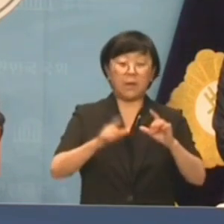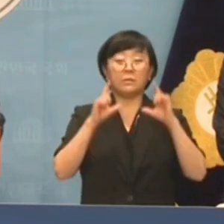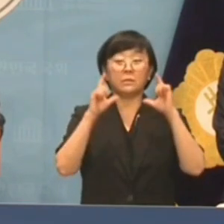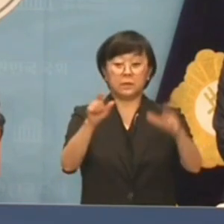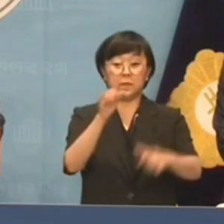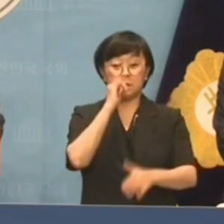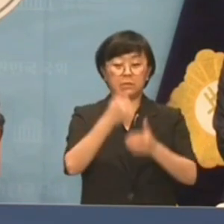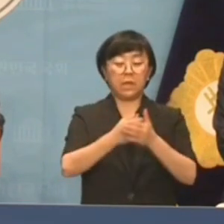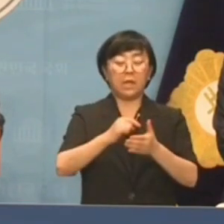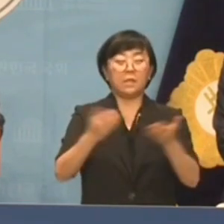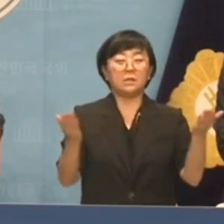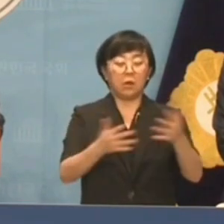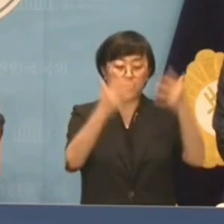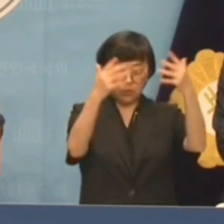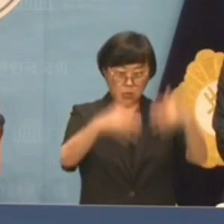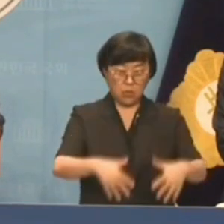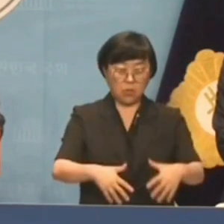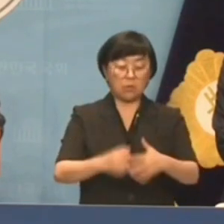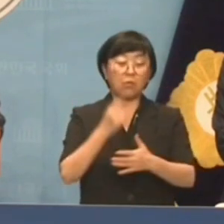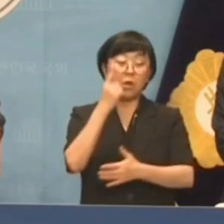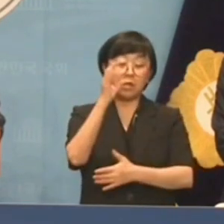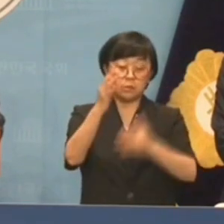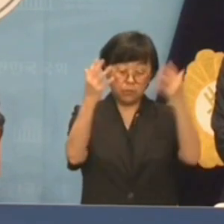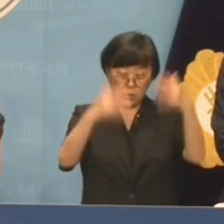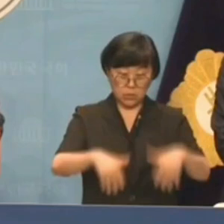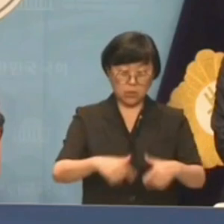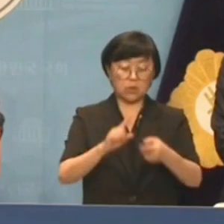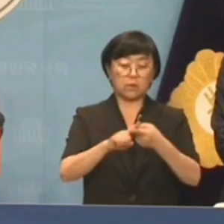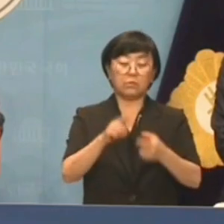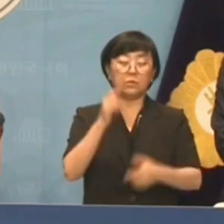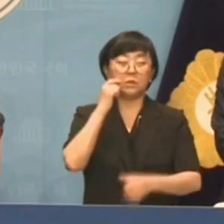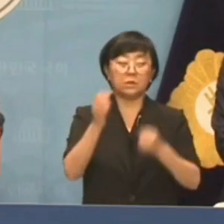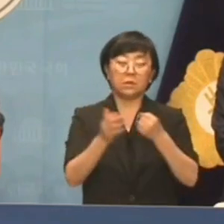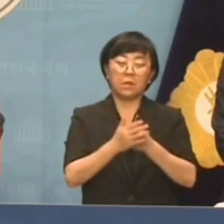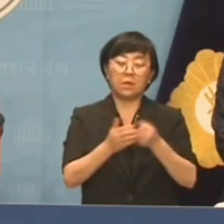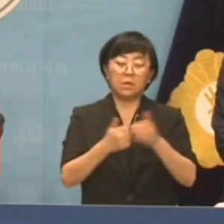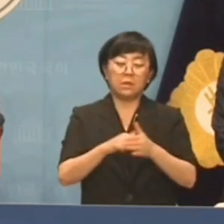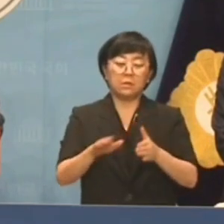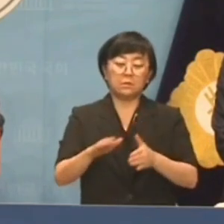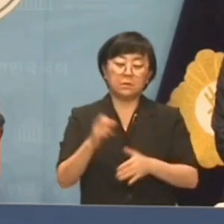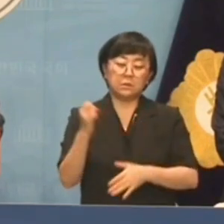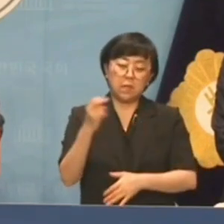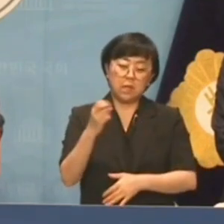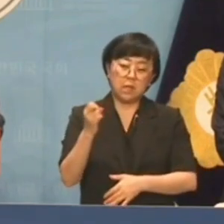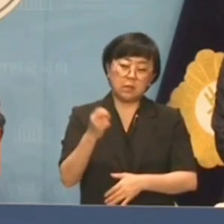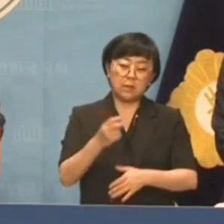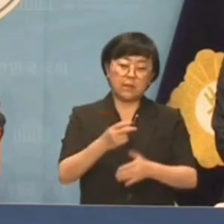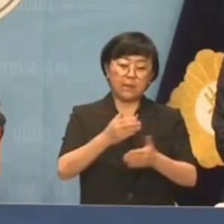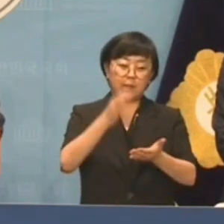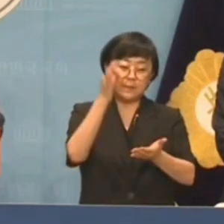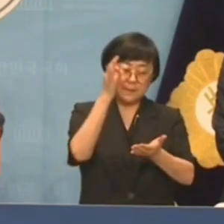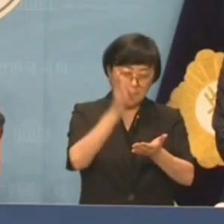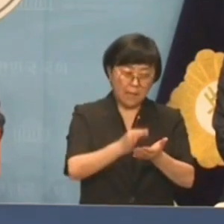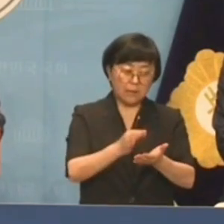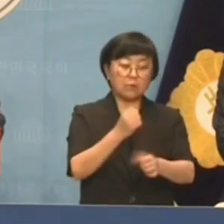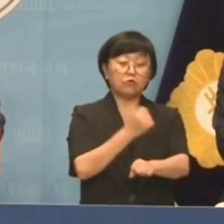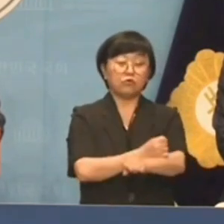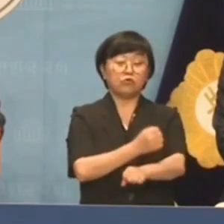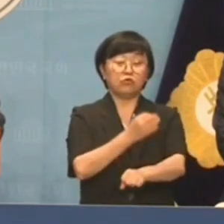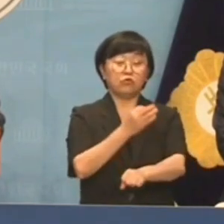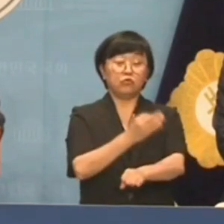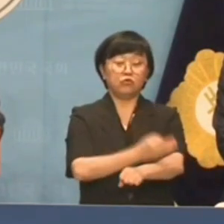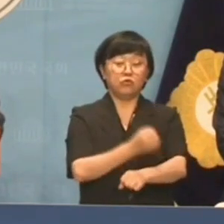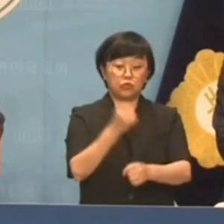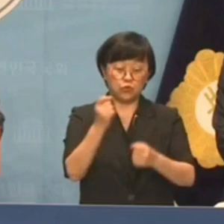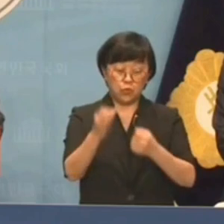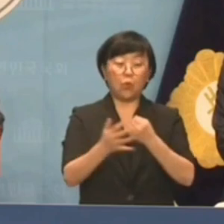있으나 작업조건이나 보수조건에 대한 조사를 하지 못하여 낮은 수수료에 근로 빈곤층을